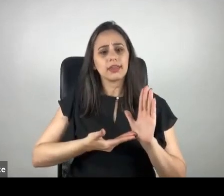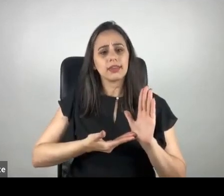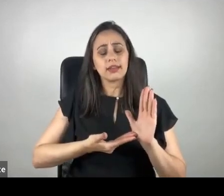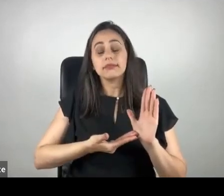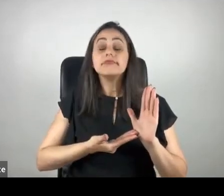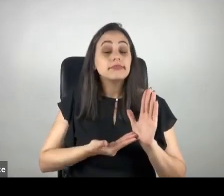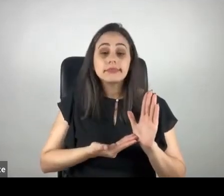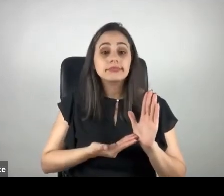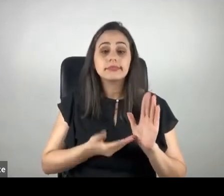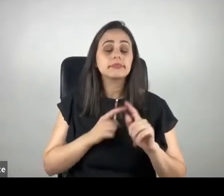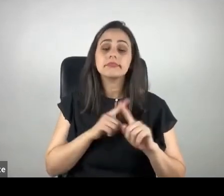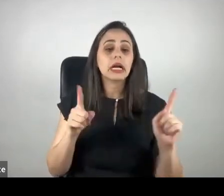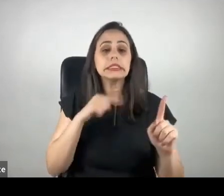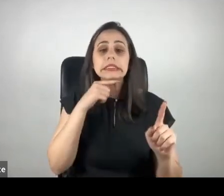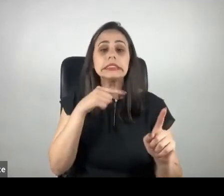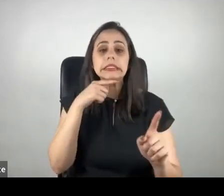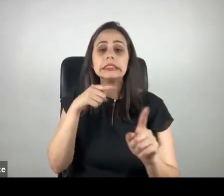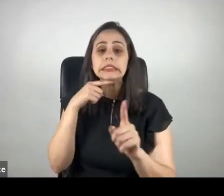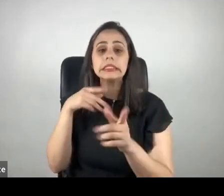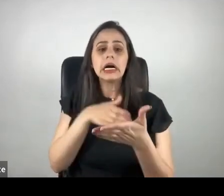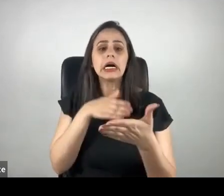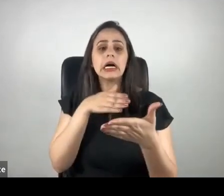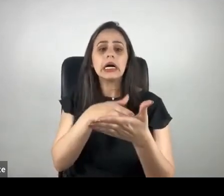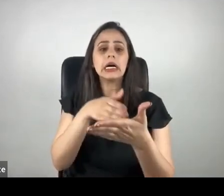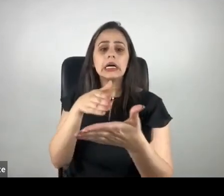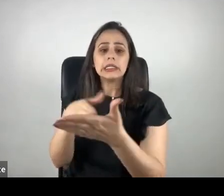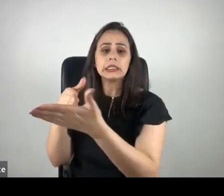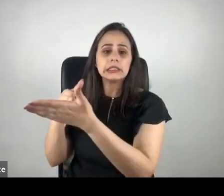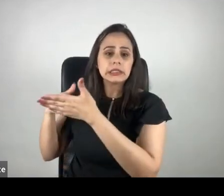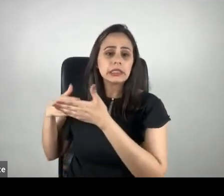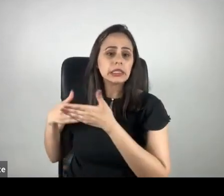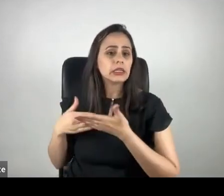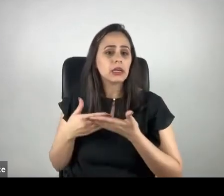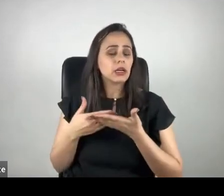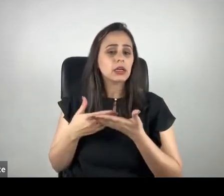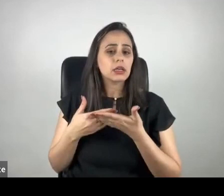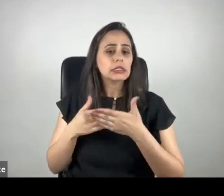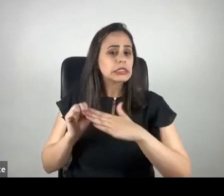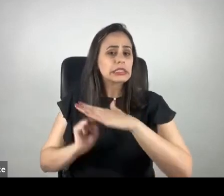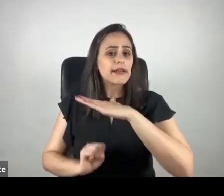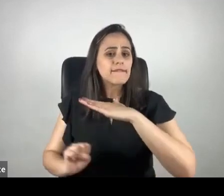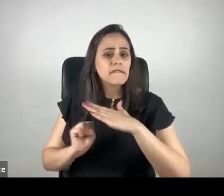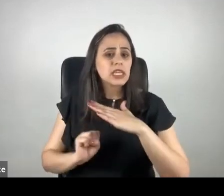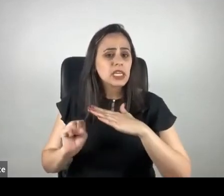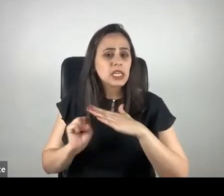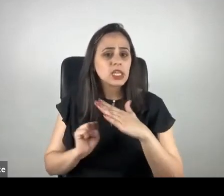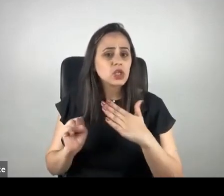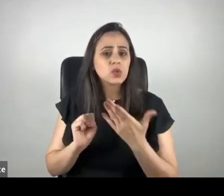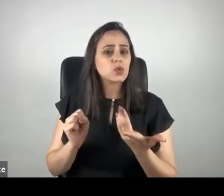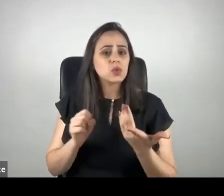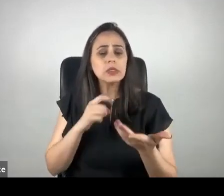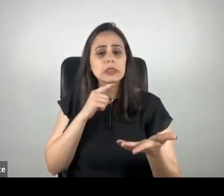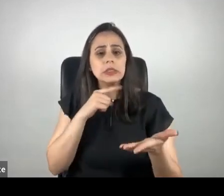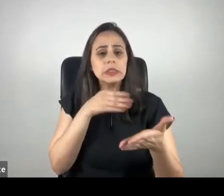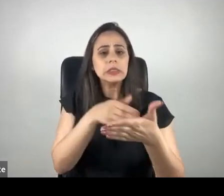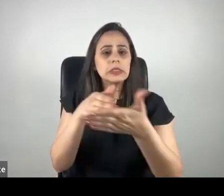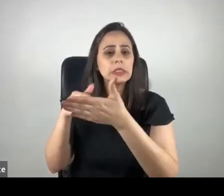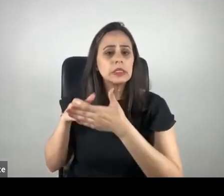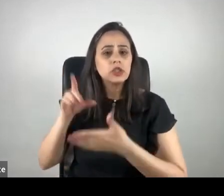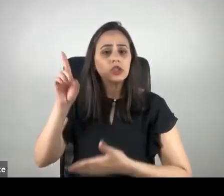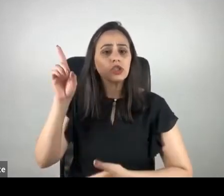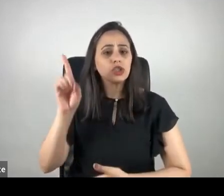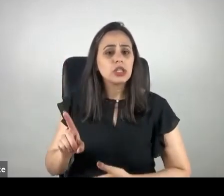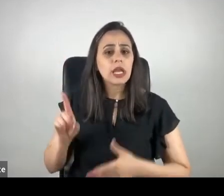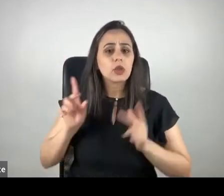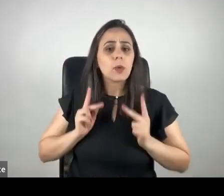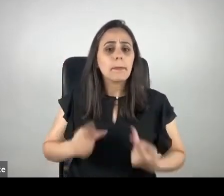e elas não conseguem acesso a serviços e direitos humanos